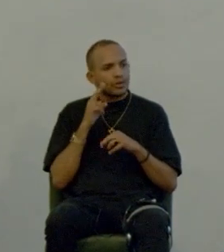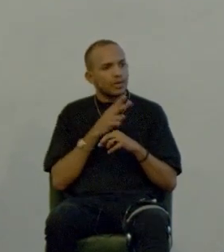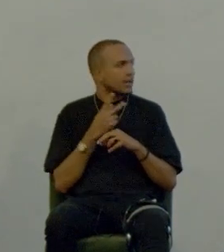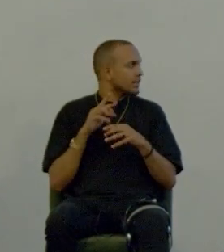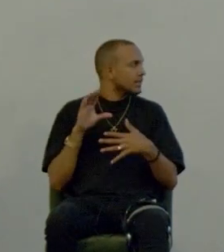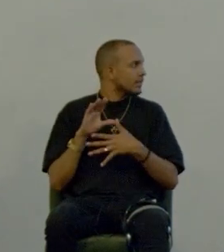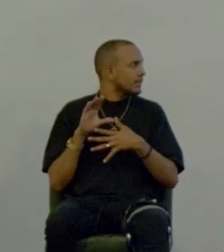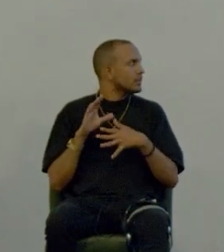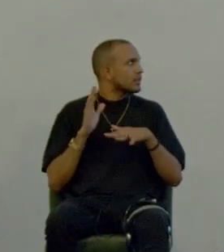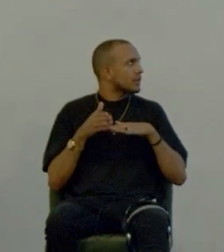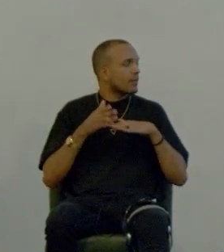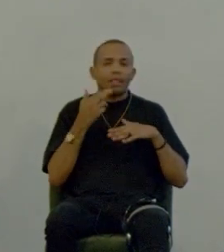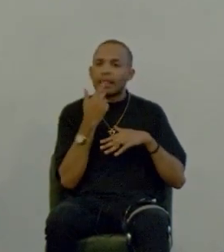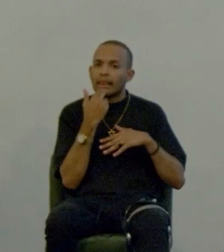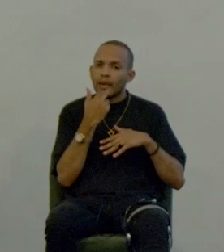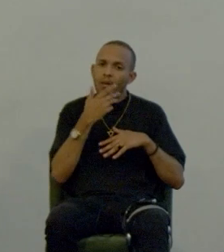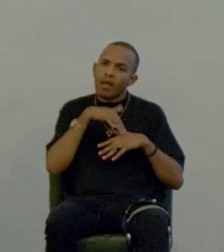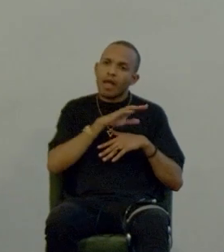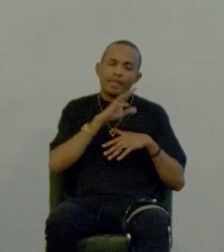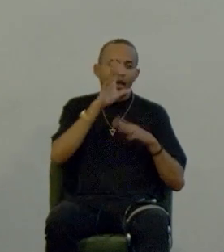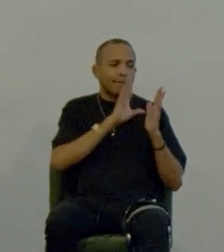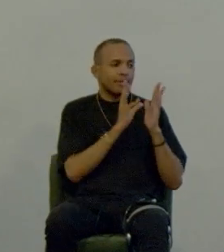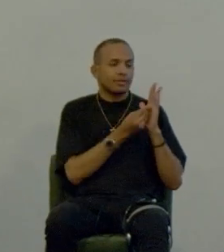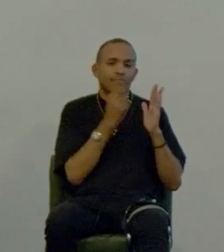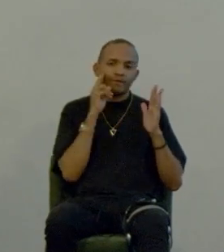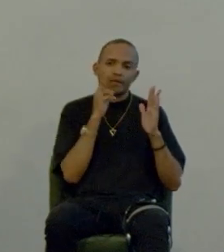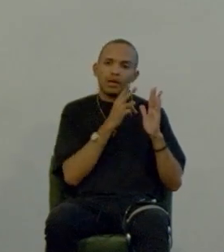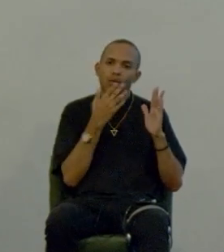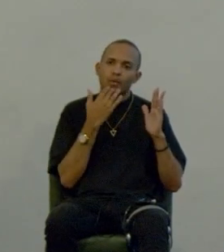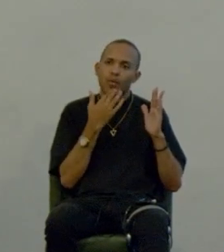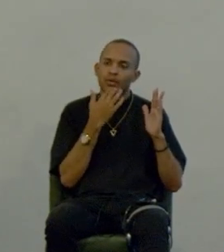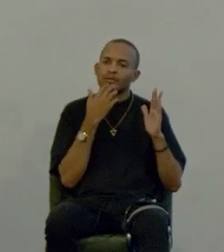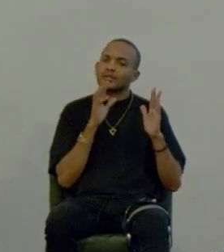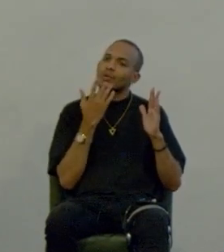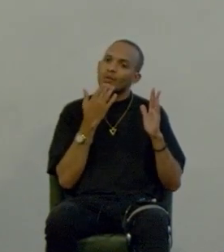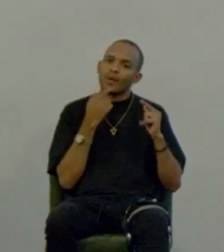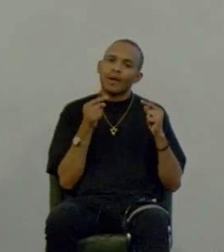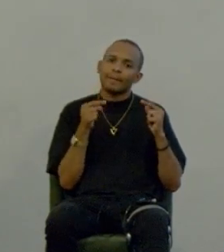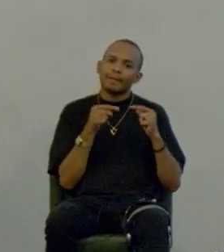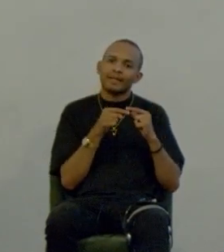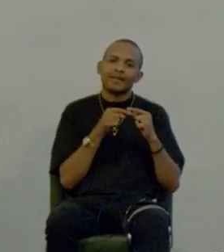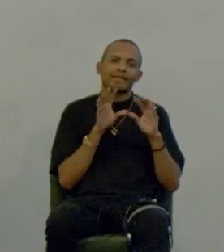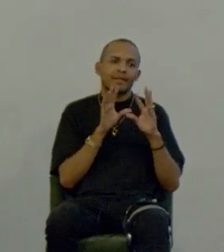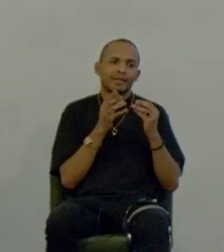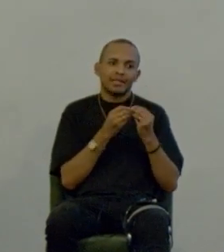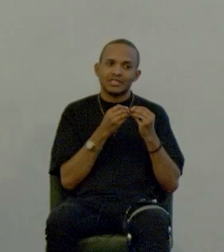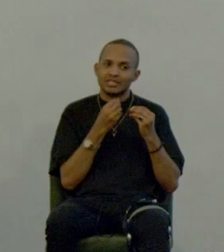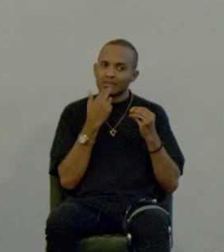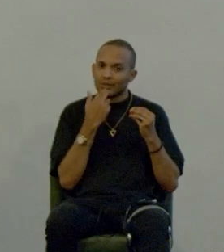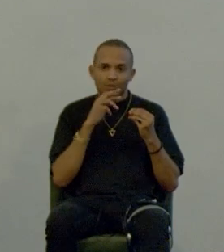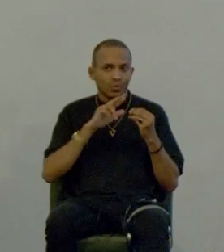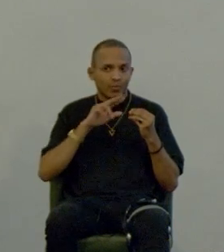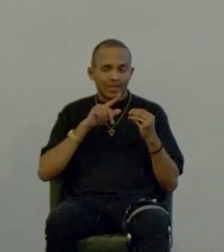esse é um mapa contemporâneo de línguas indígenas da Amazônia. Essas cores que vocês veem aqui correspondem a famílias de línguas e não línguas